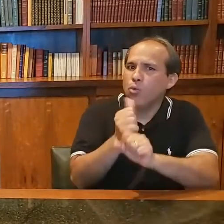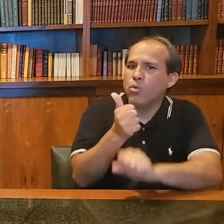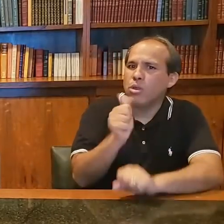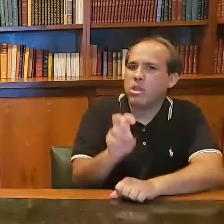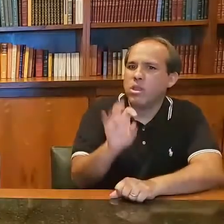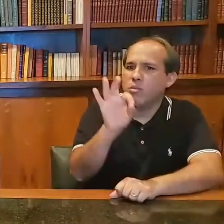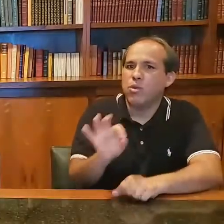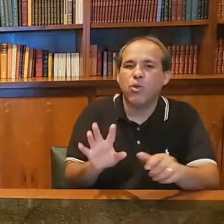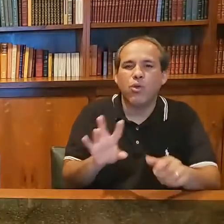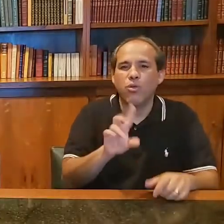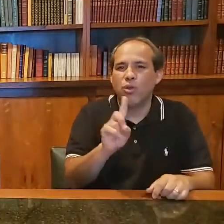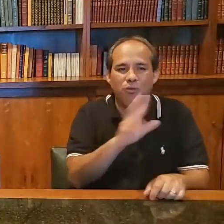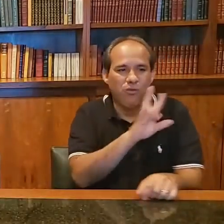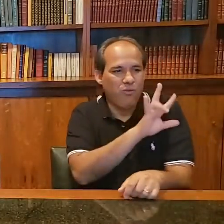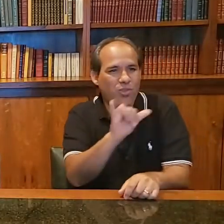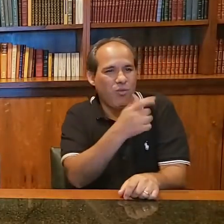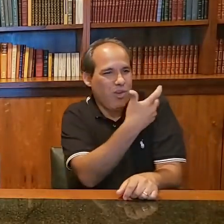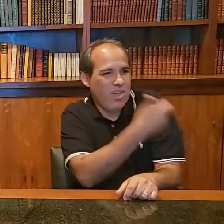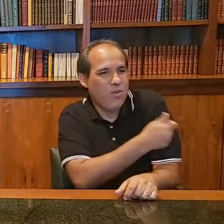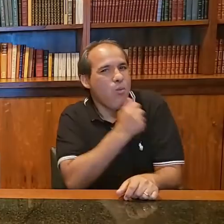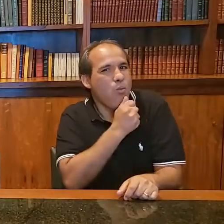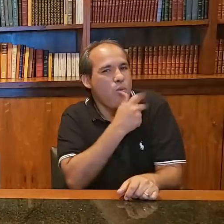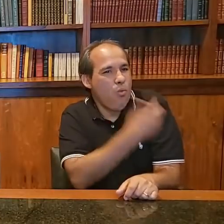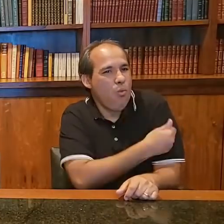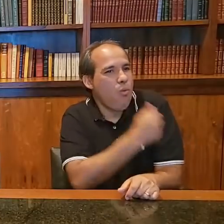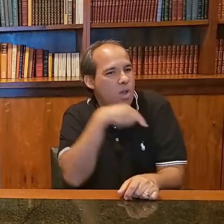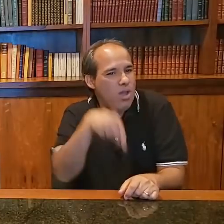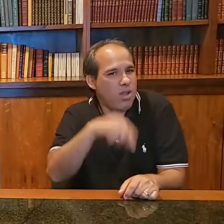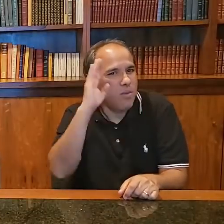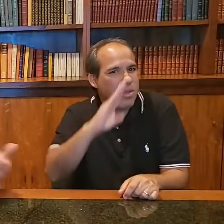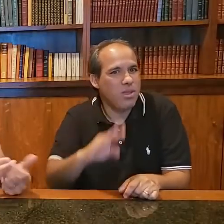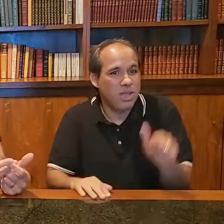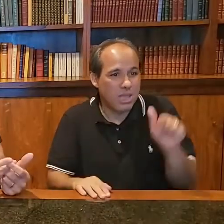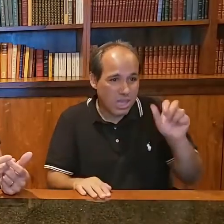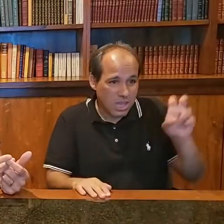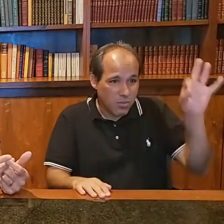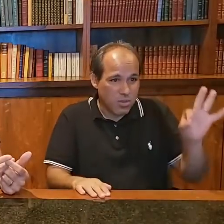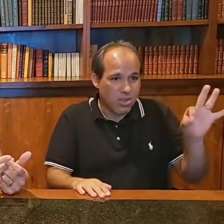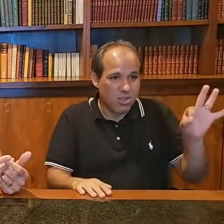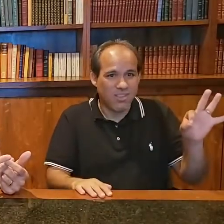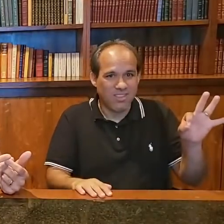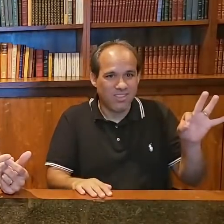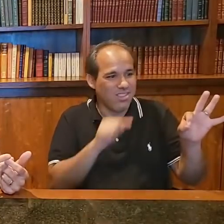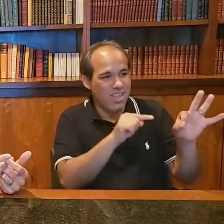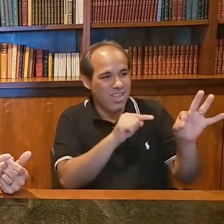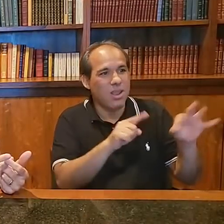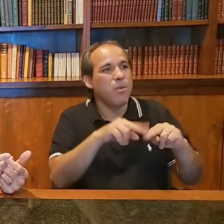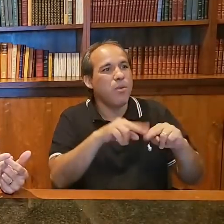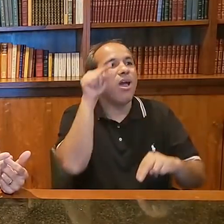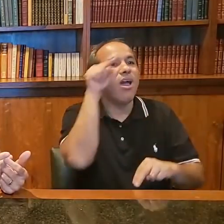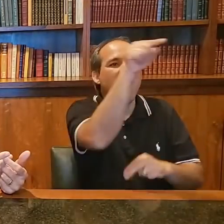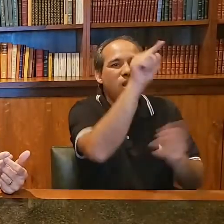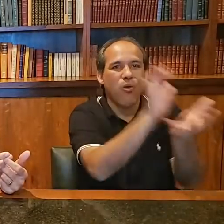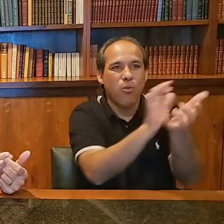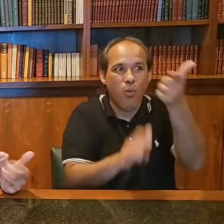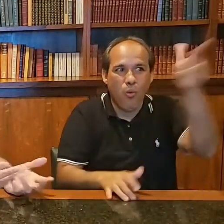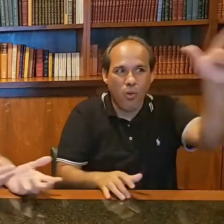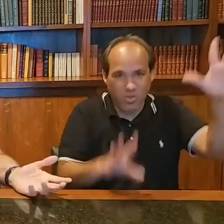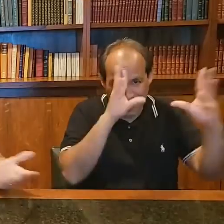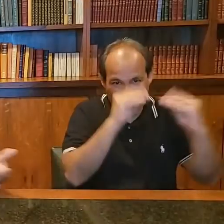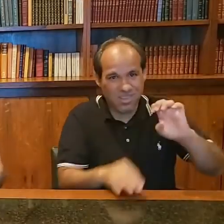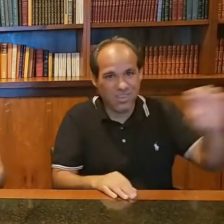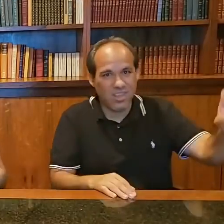tomar vacina no Brasil, estima 15%. Esses 15%, para o outro lado, não é questão de cultura,